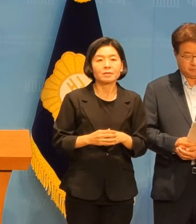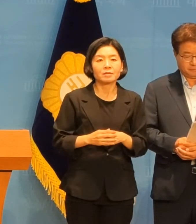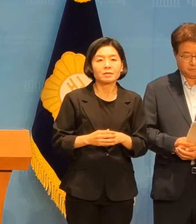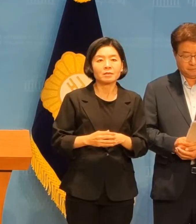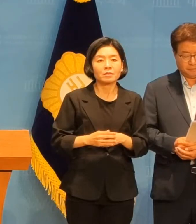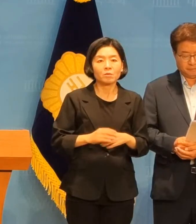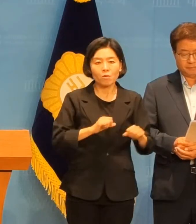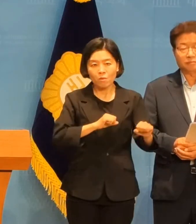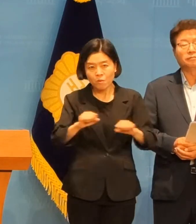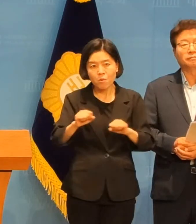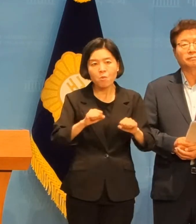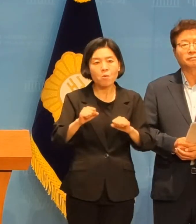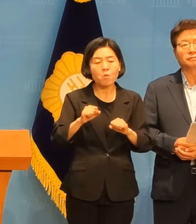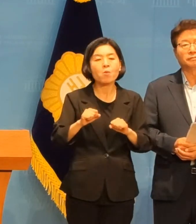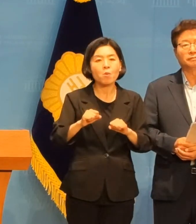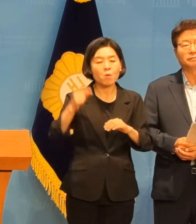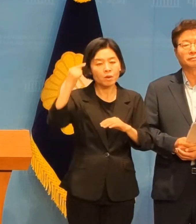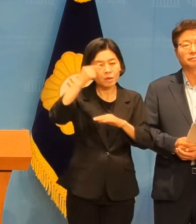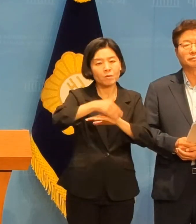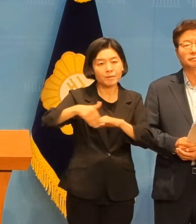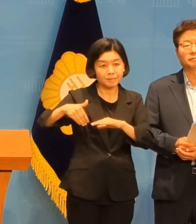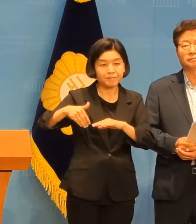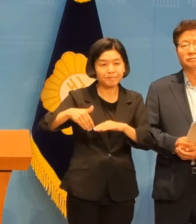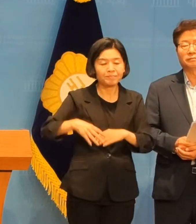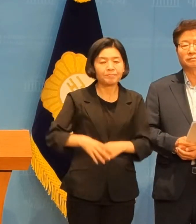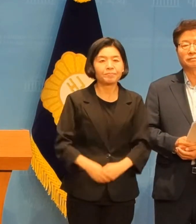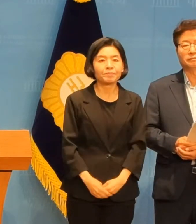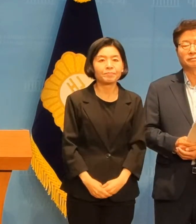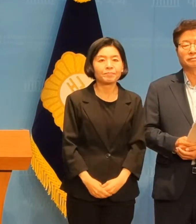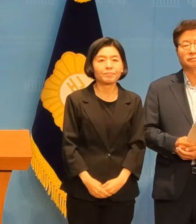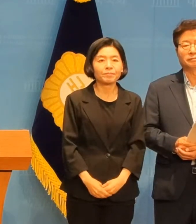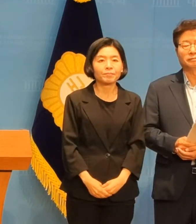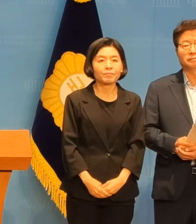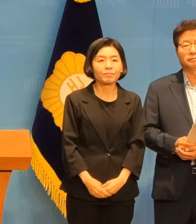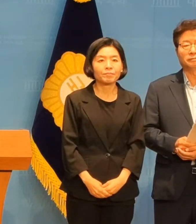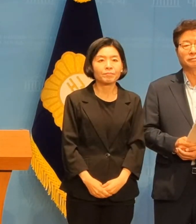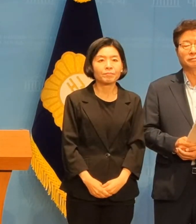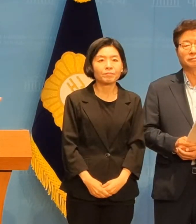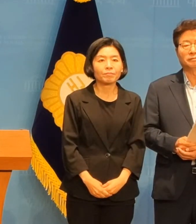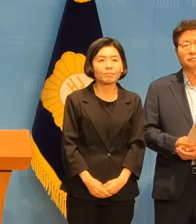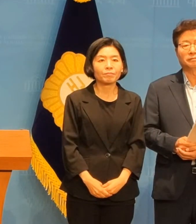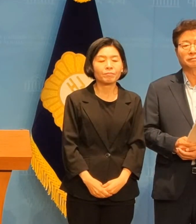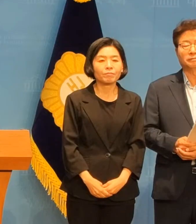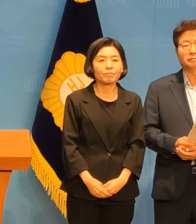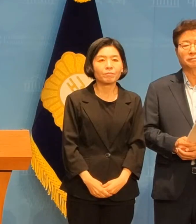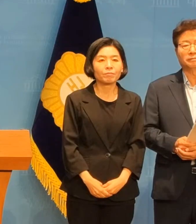저희들의 할 바를 하겠다라는 말씀드립니다. 그러면 오늘